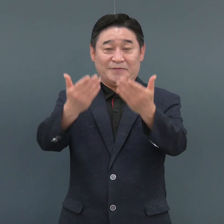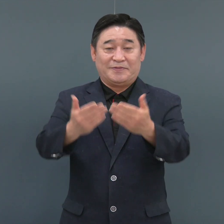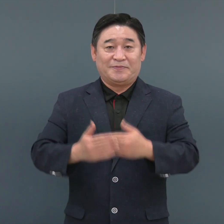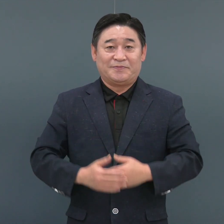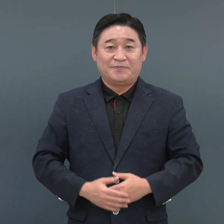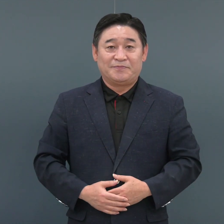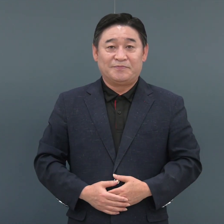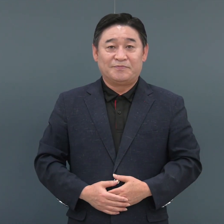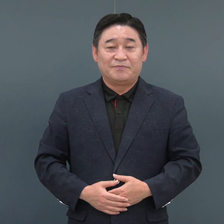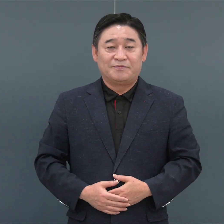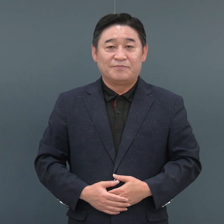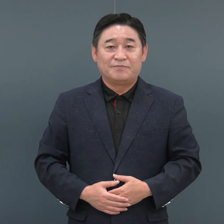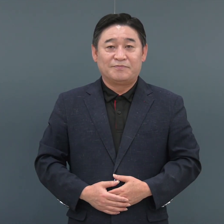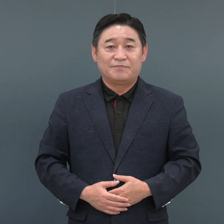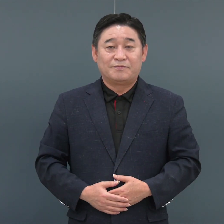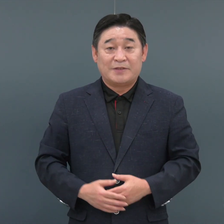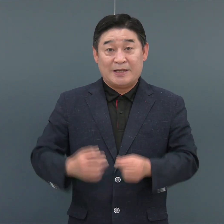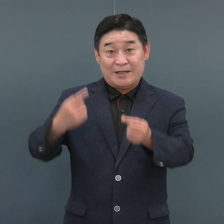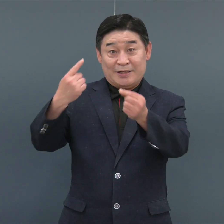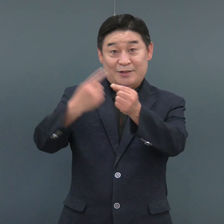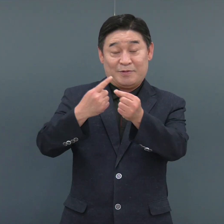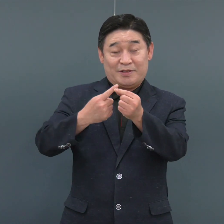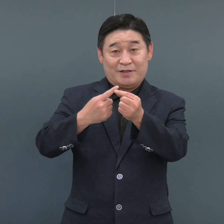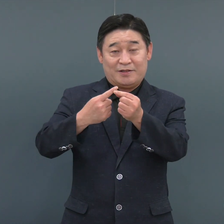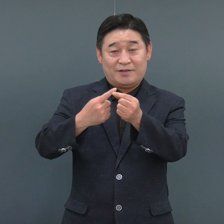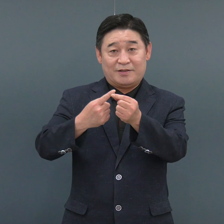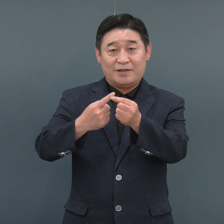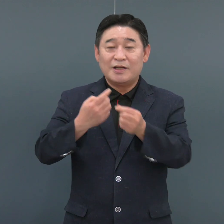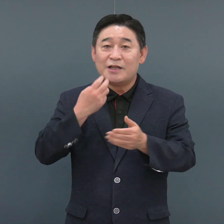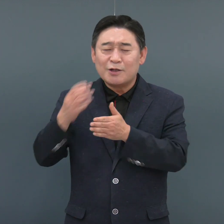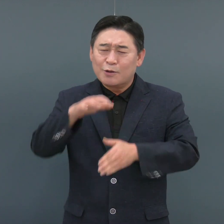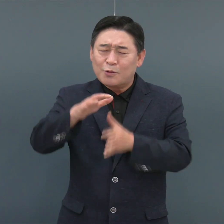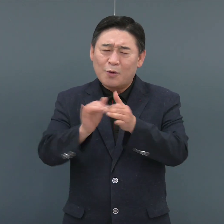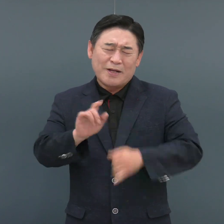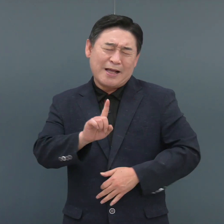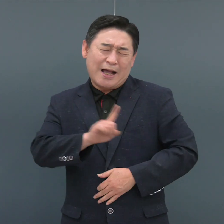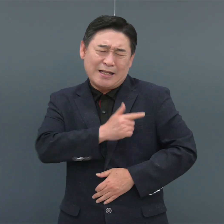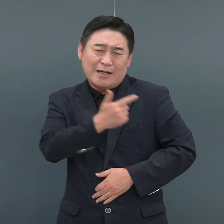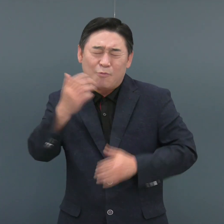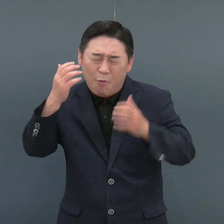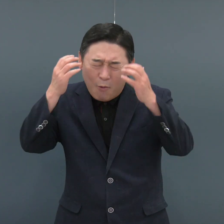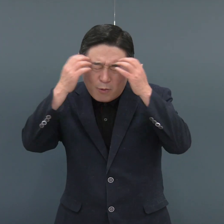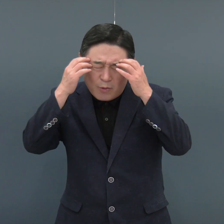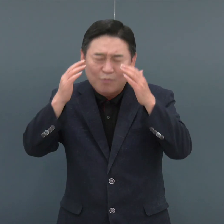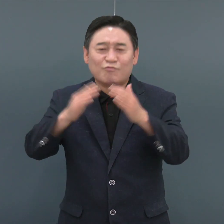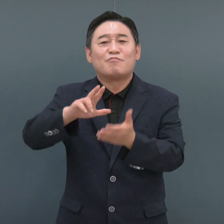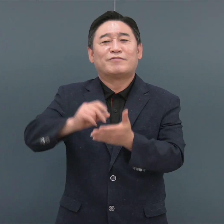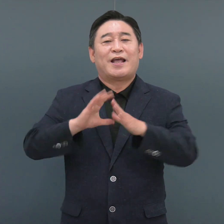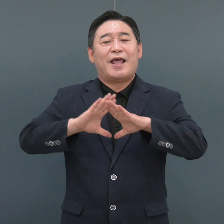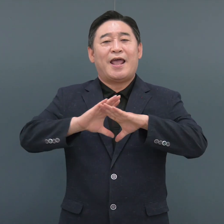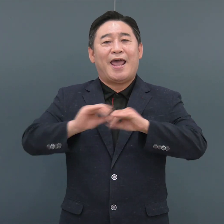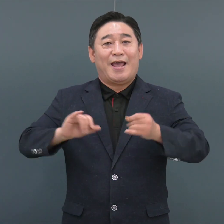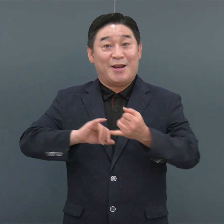말씀드리겠습니다. 첫 번째, 경기도민의 가장 큰 고충인 부동산 문제를